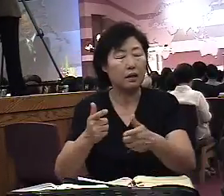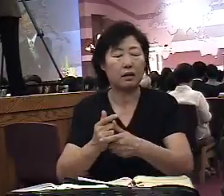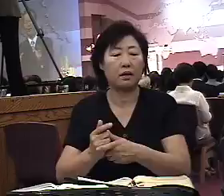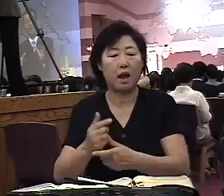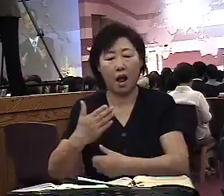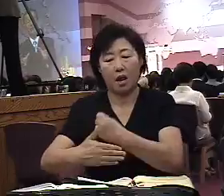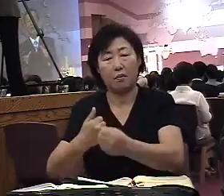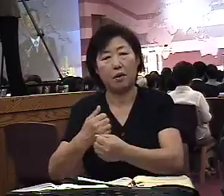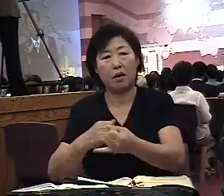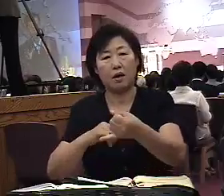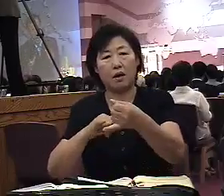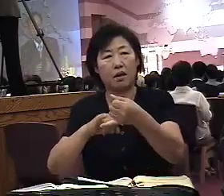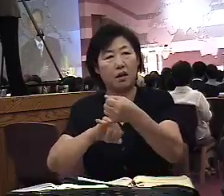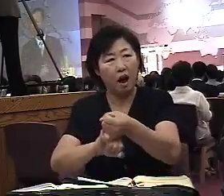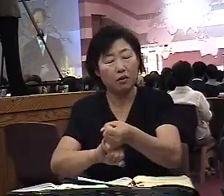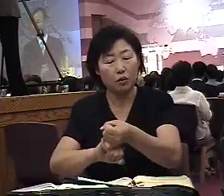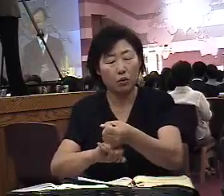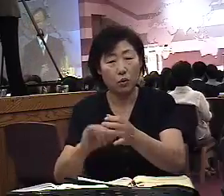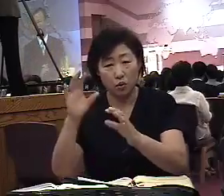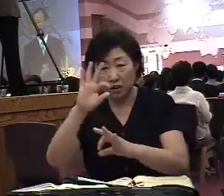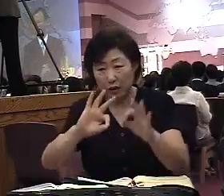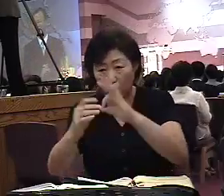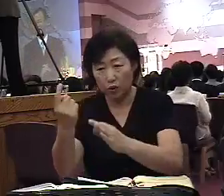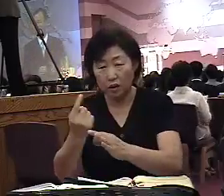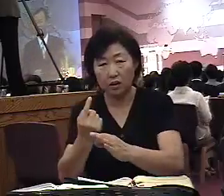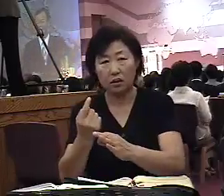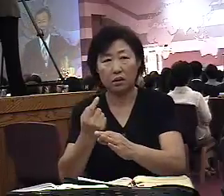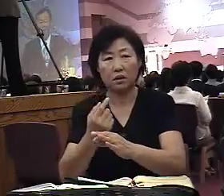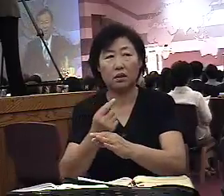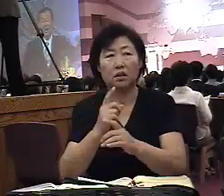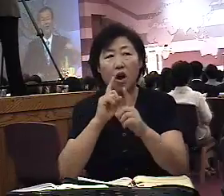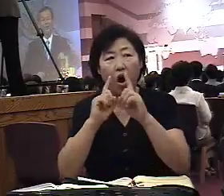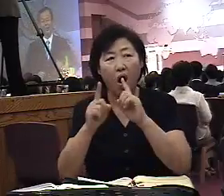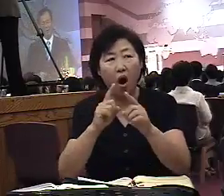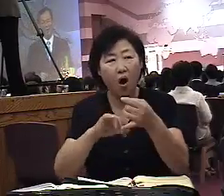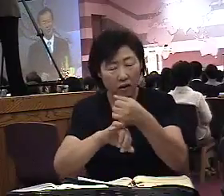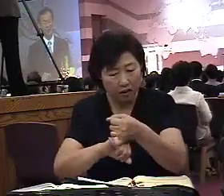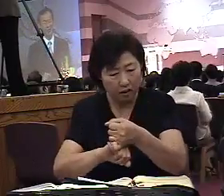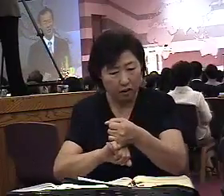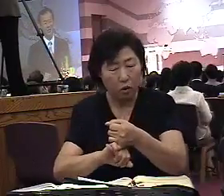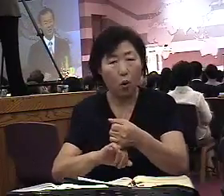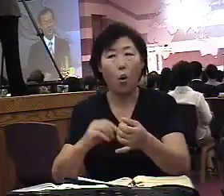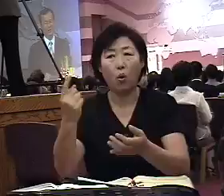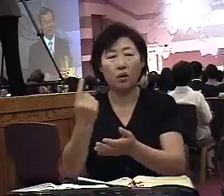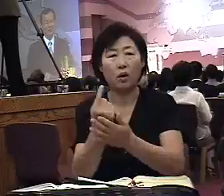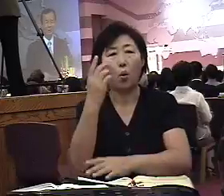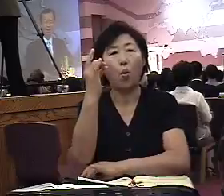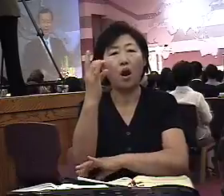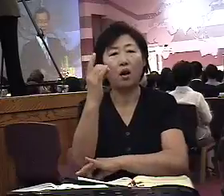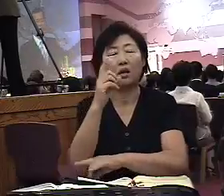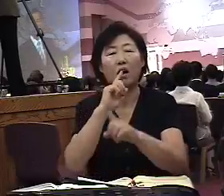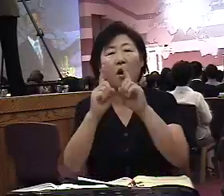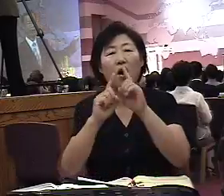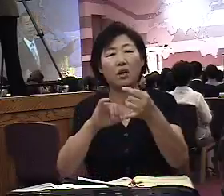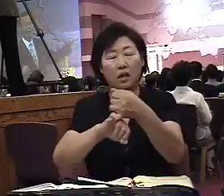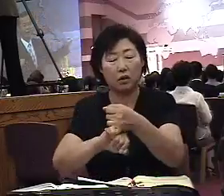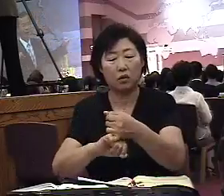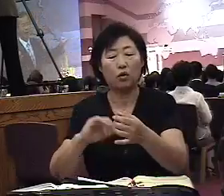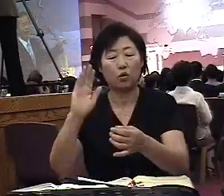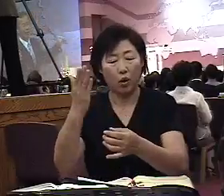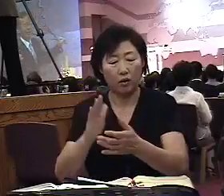약속으로 찾아오신 언약이 된다는 것입니다. 원래는 언약으로 온 것입니다. 여러분,